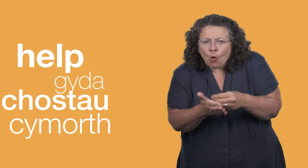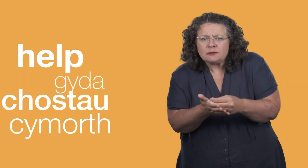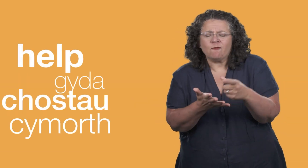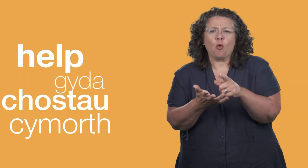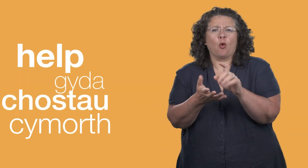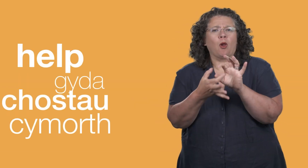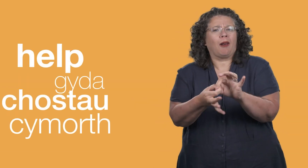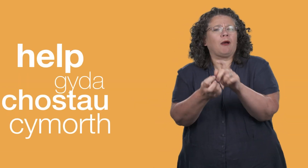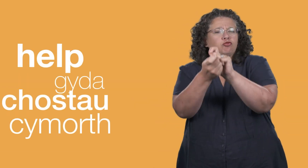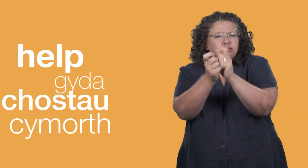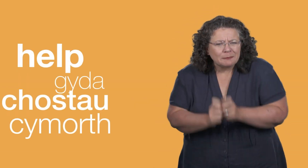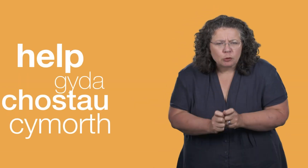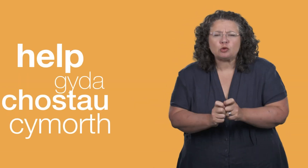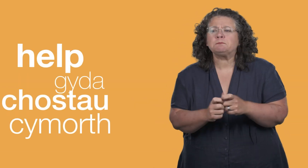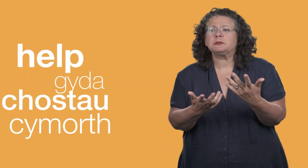a chymorth resymol.